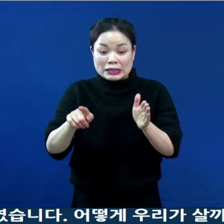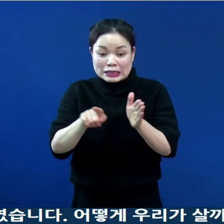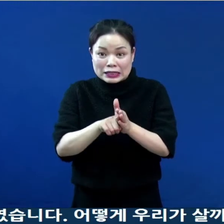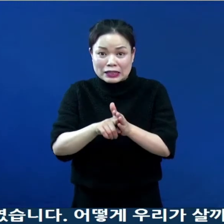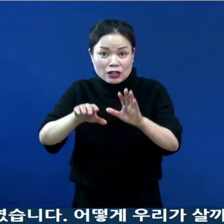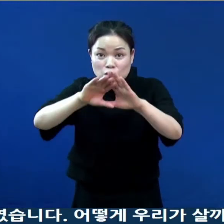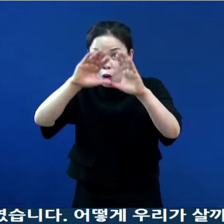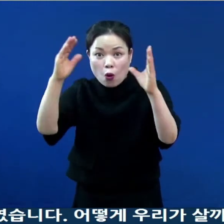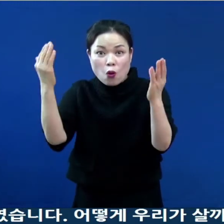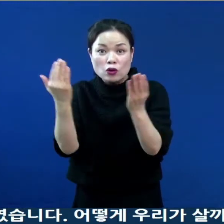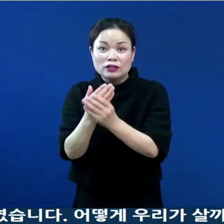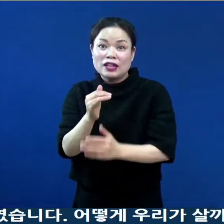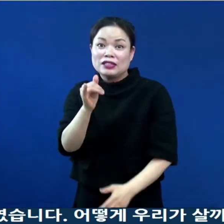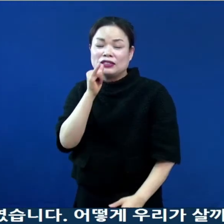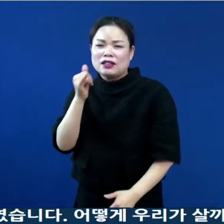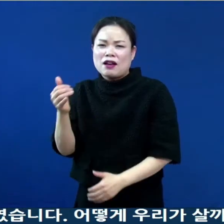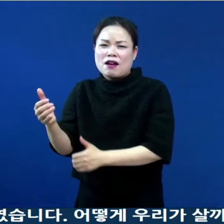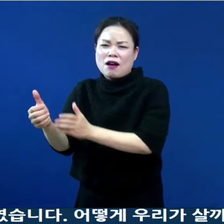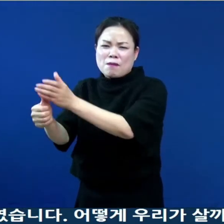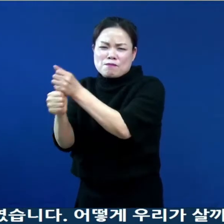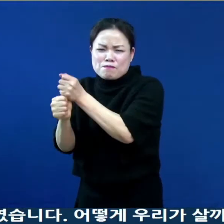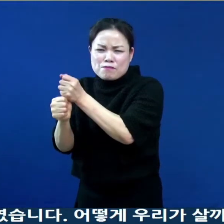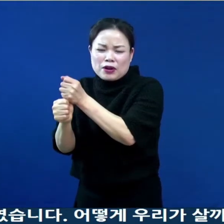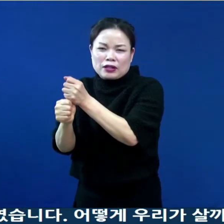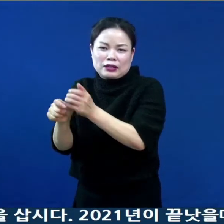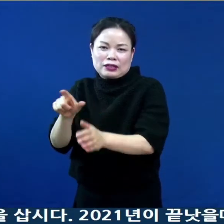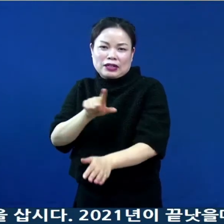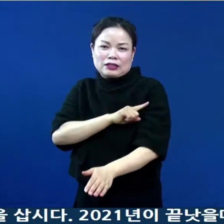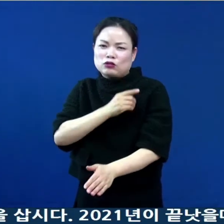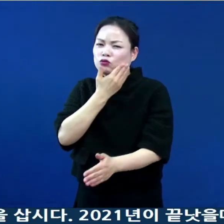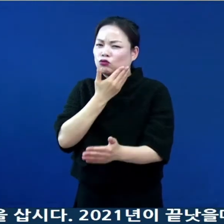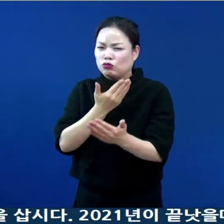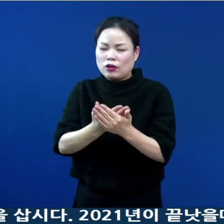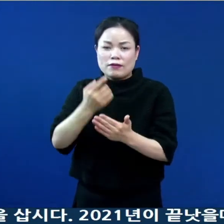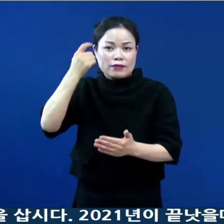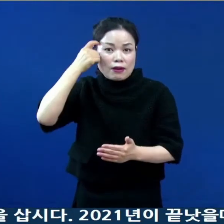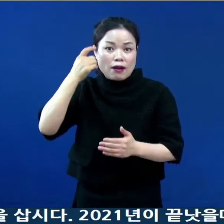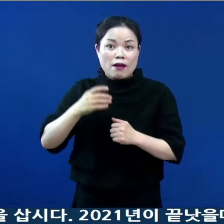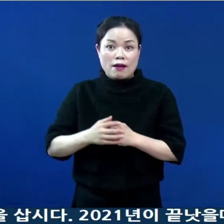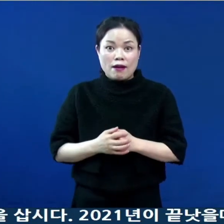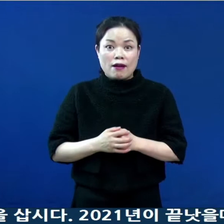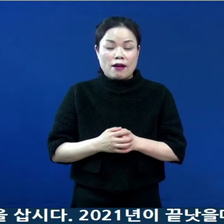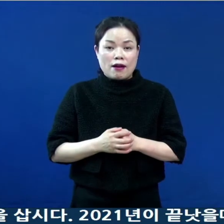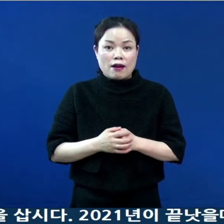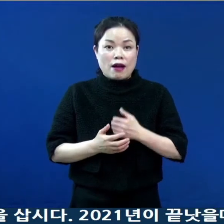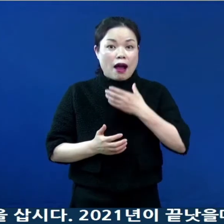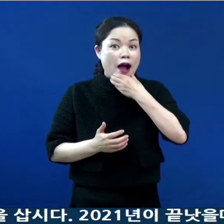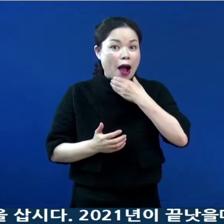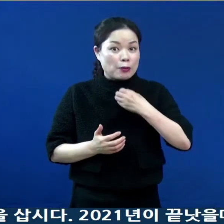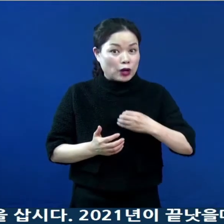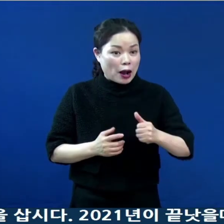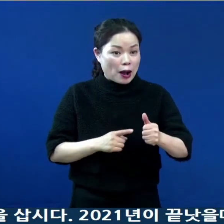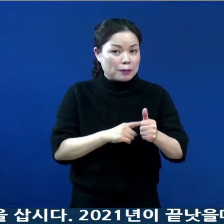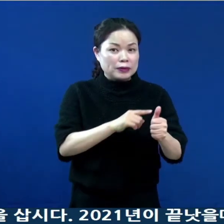신앙생활 전체에 있어서 우리가 붙들어야 될 가장 중요한 주제 중에 하나라고 생각합니다. 아브라함